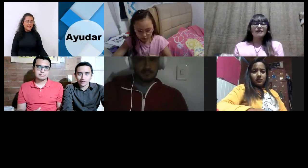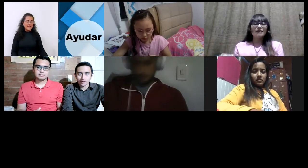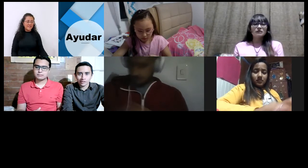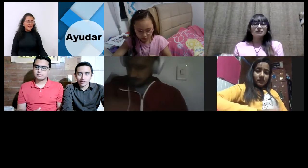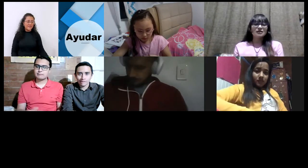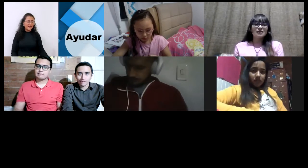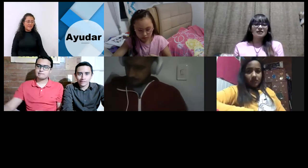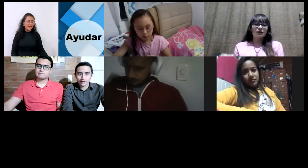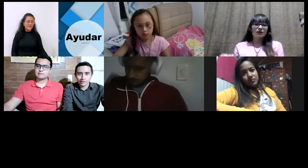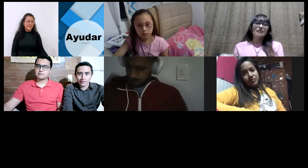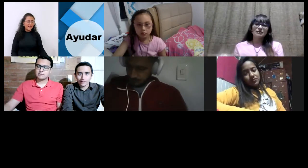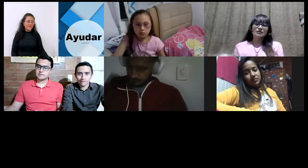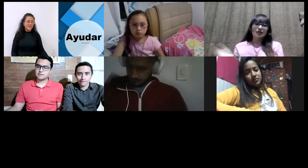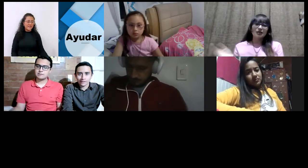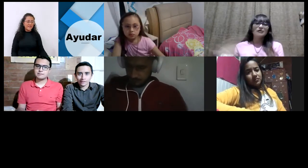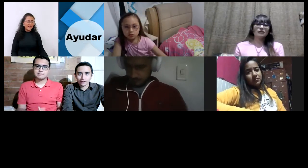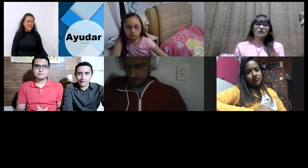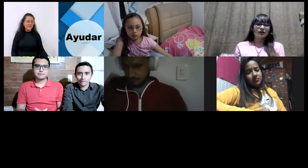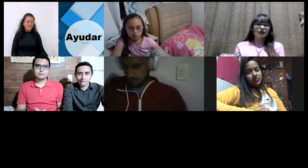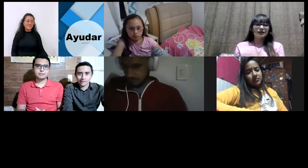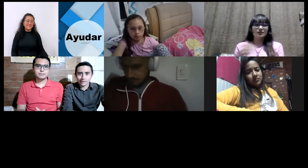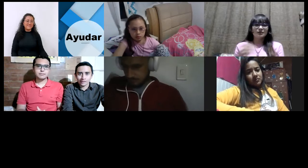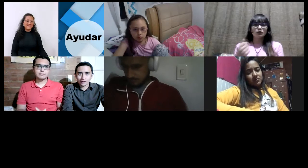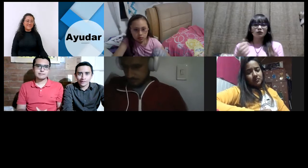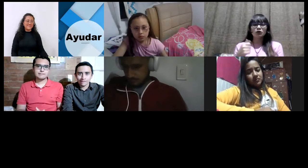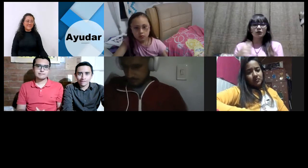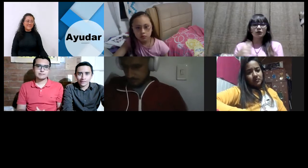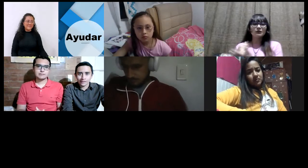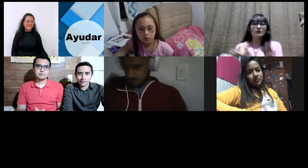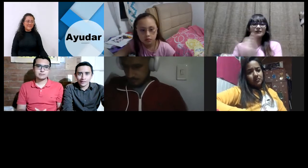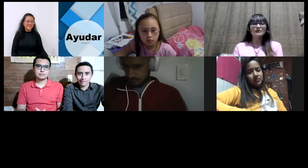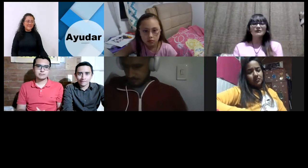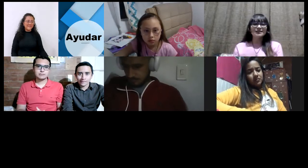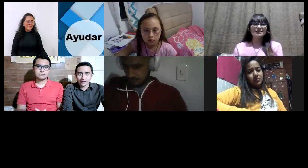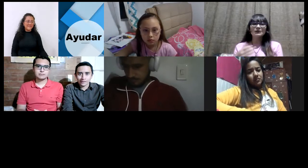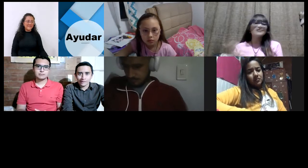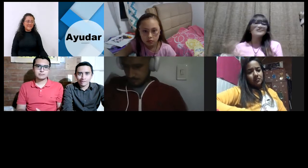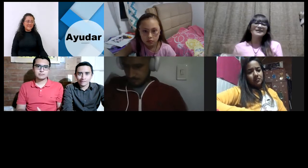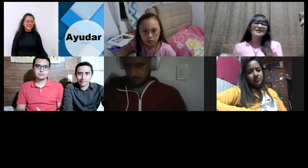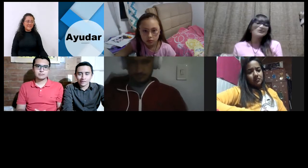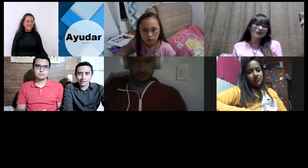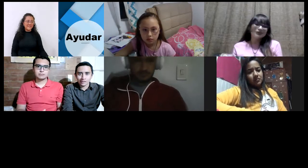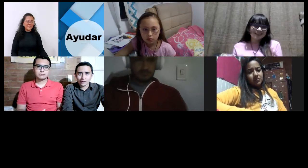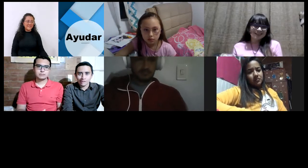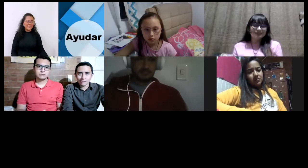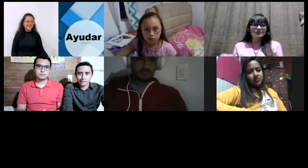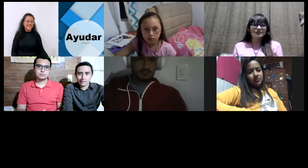cosas que se hacían con la mano izquierda y otra con la derecha, pero yo noto que como que lo estoy haciendo diferente y yo soy diestra, entonces no